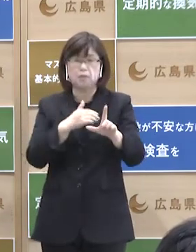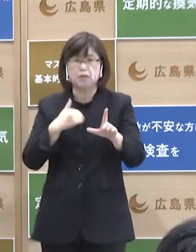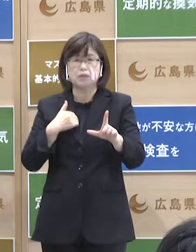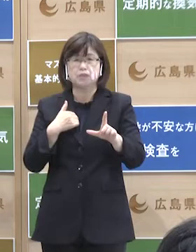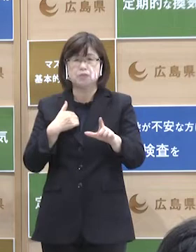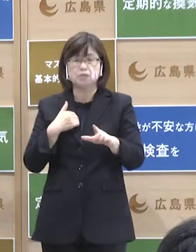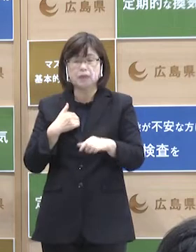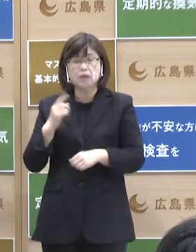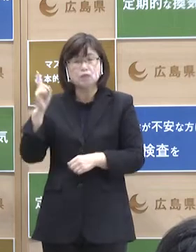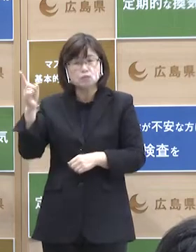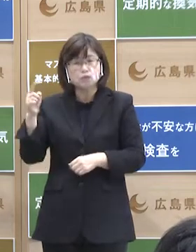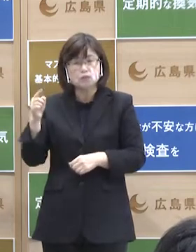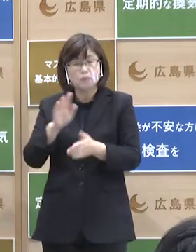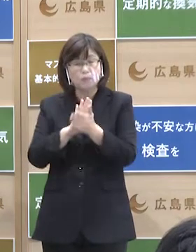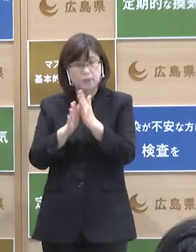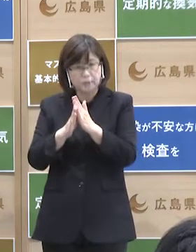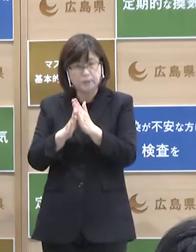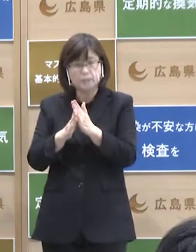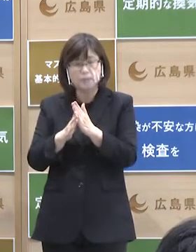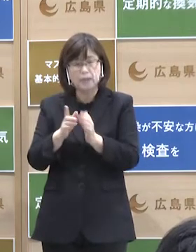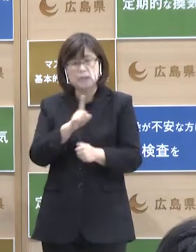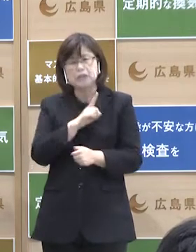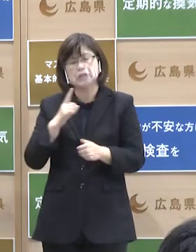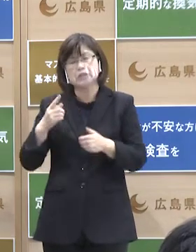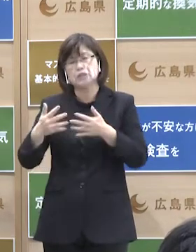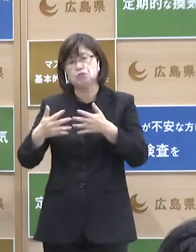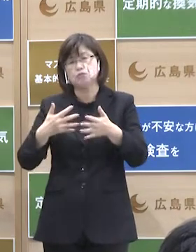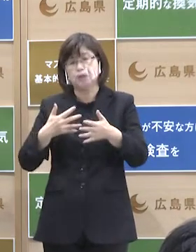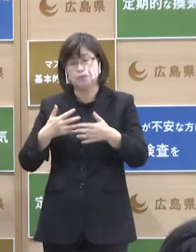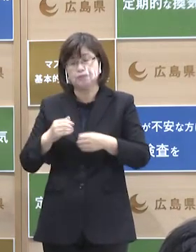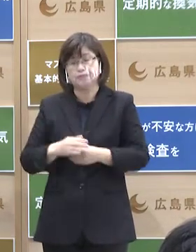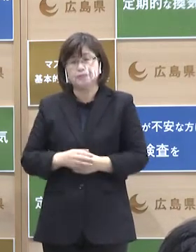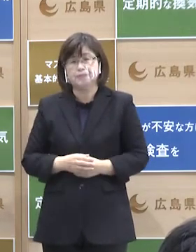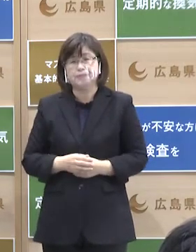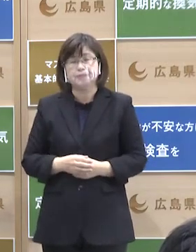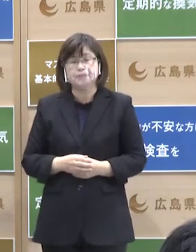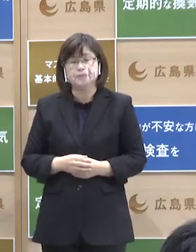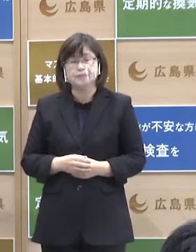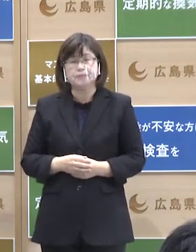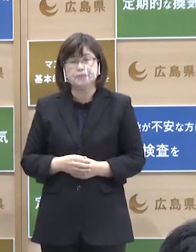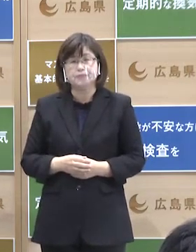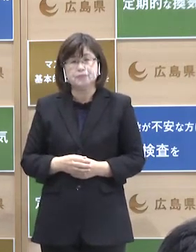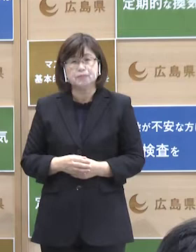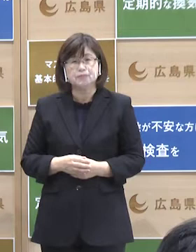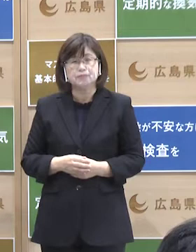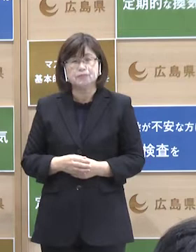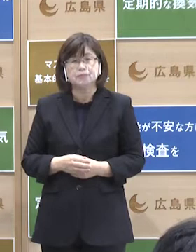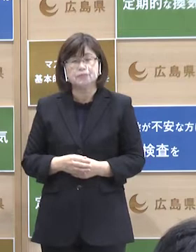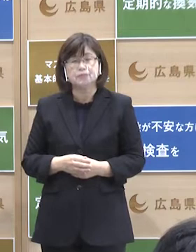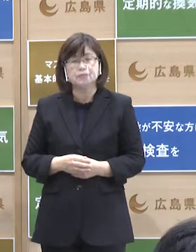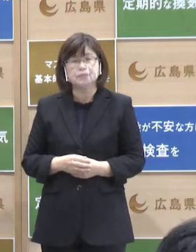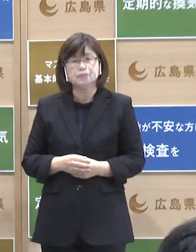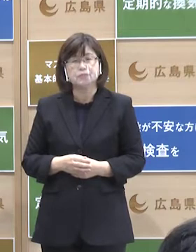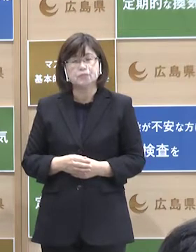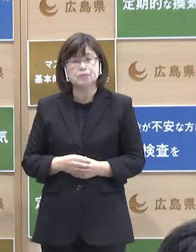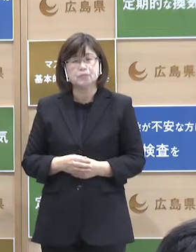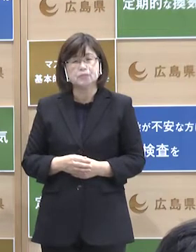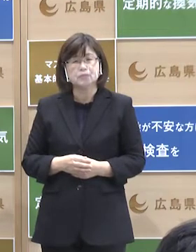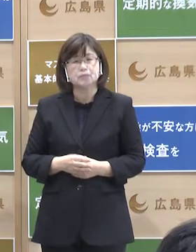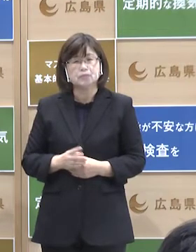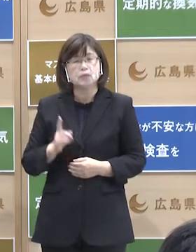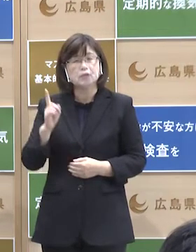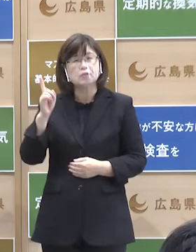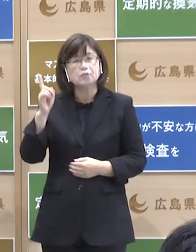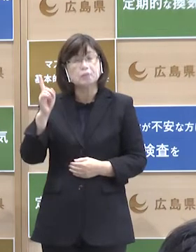ても1日ずれちゃうというわけになるんですね。で、これは国にですね、こう1日前のデータ